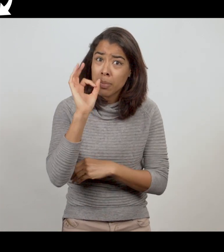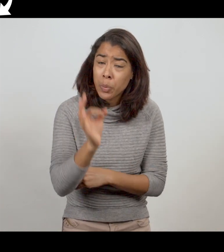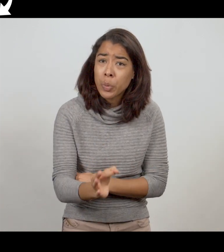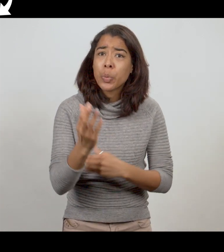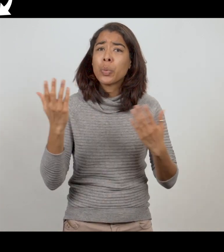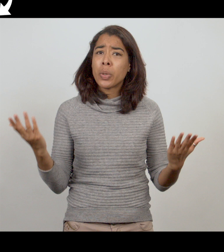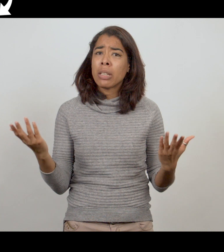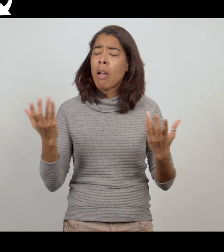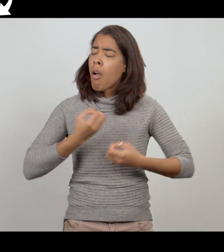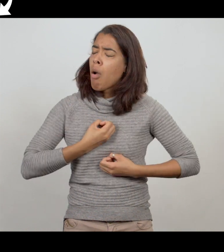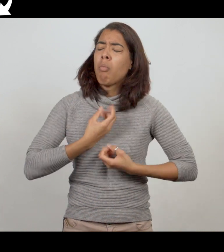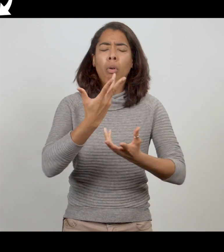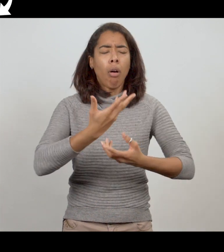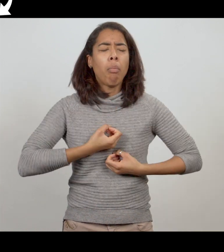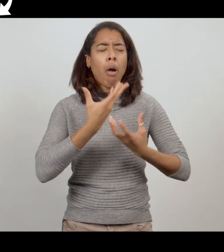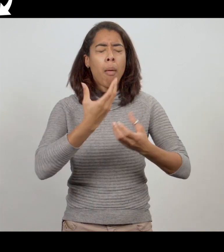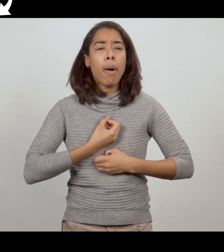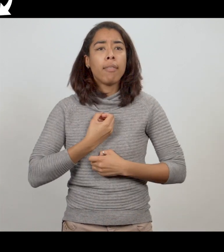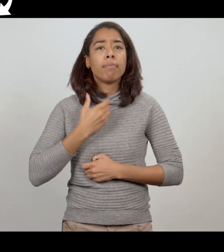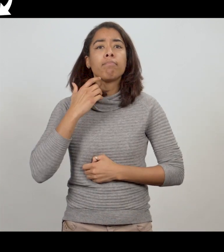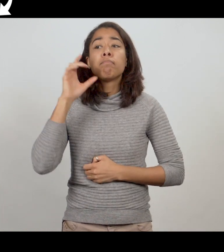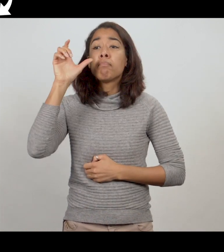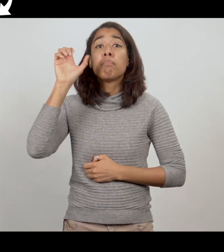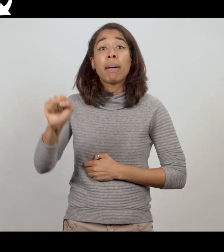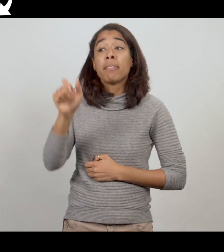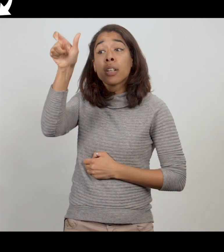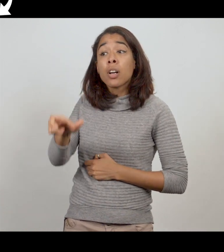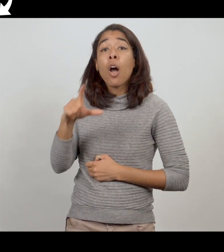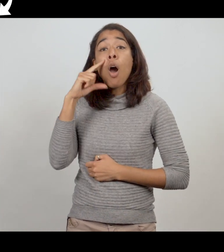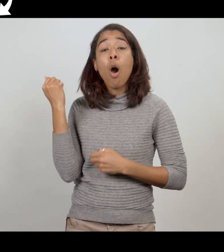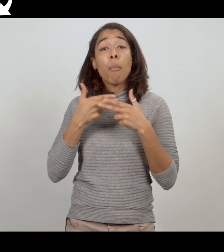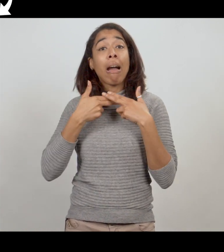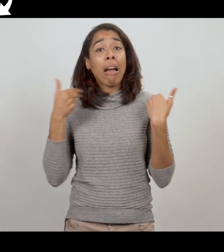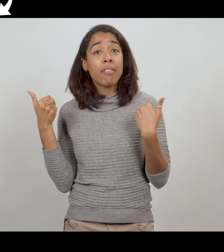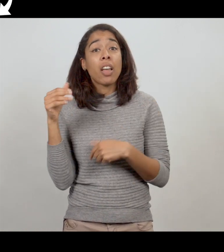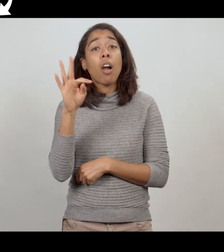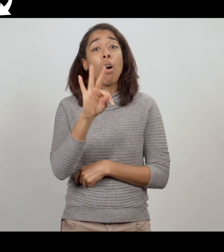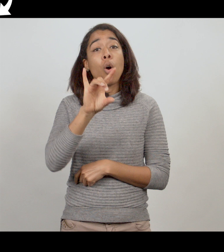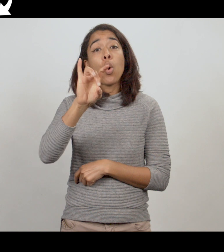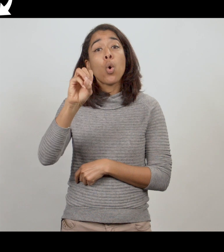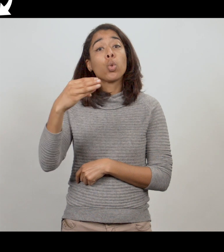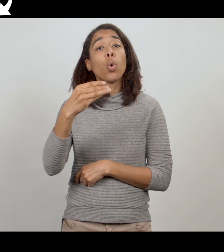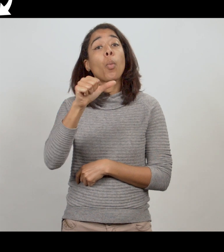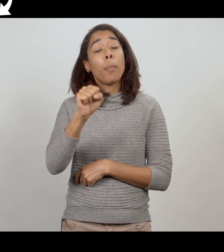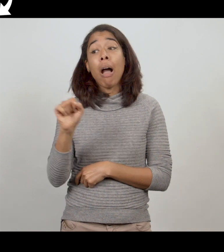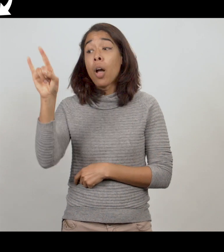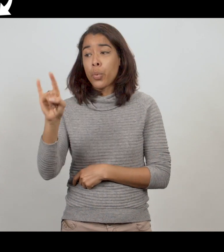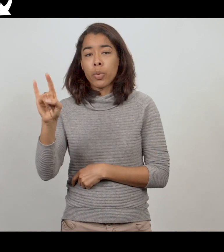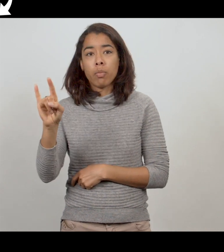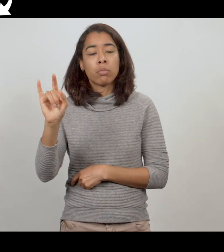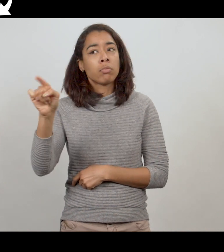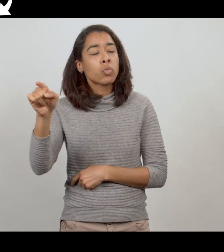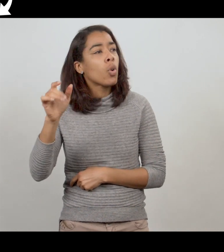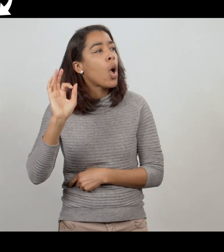besoins en Bible avec une telle éloquence que le révérend Thomas Hughes s'écria « Il